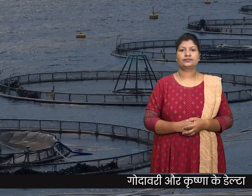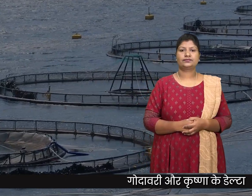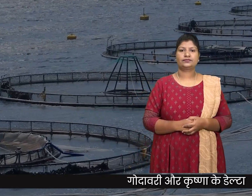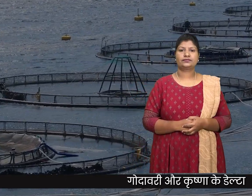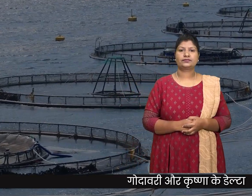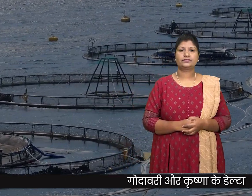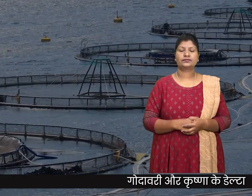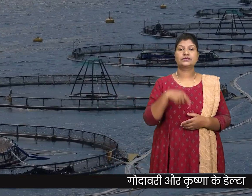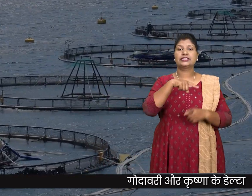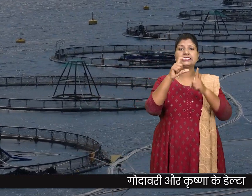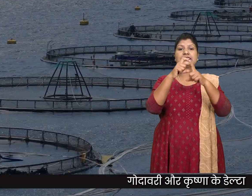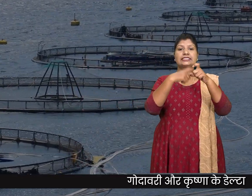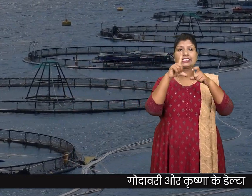गोदावरी और कृष्णा के डेल्टा,